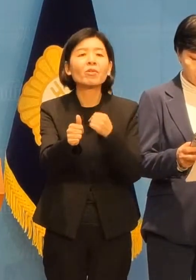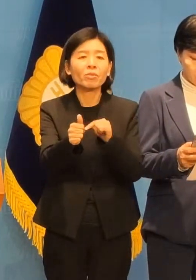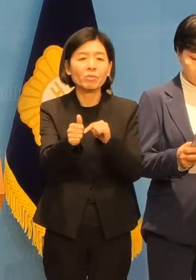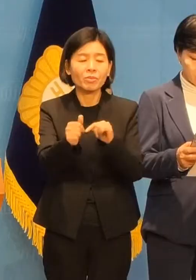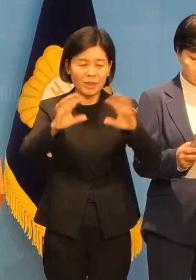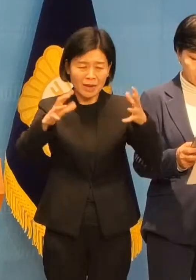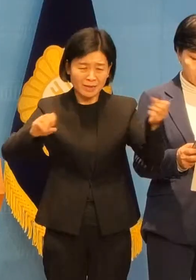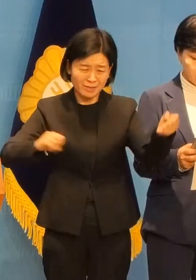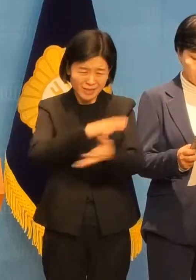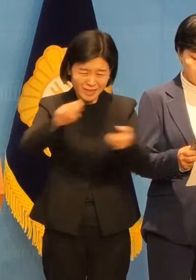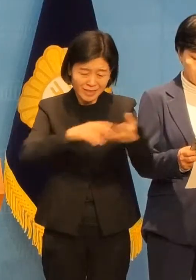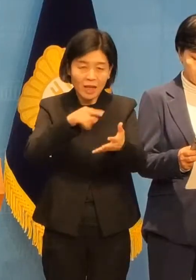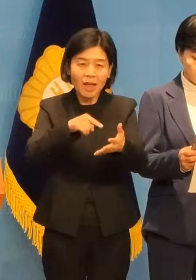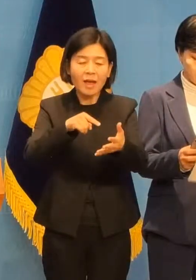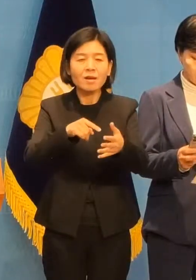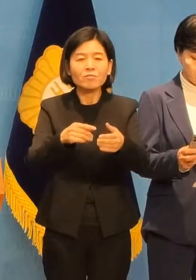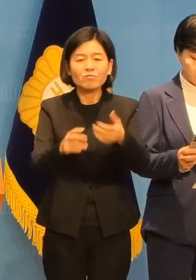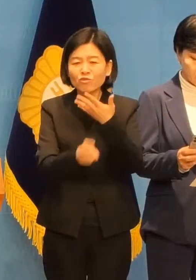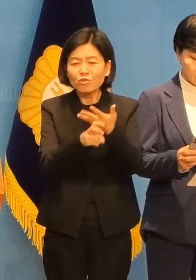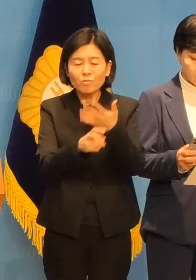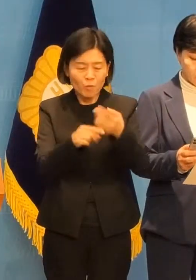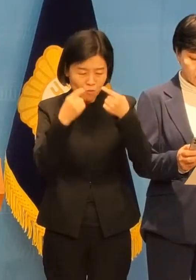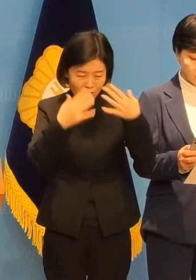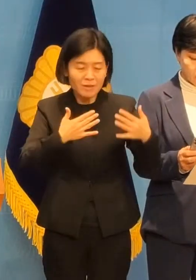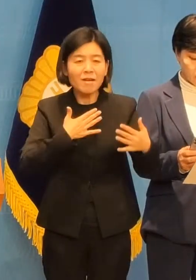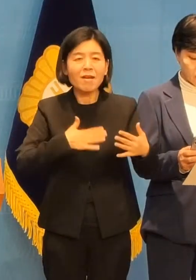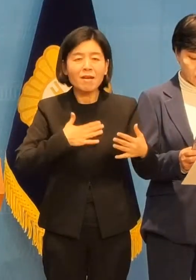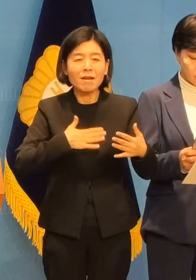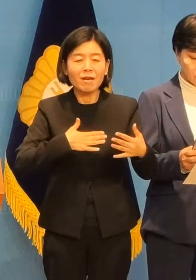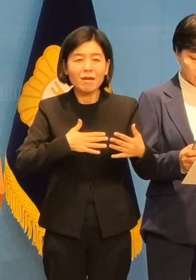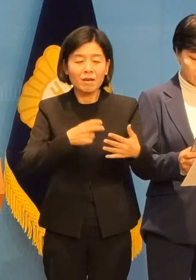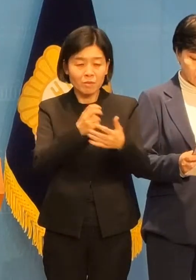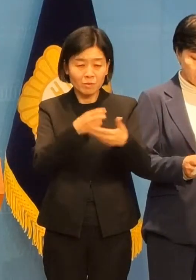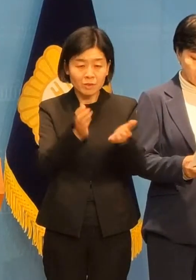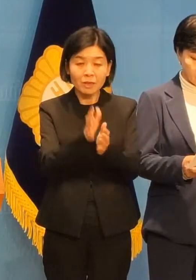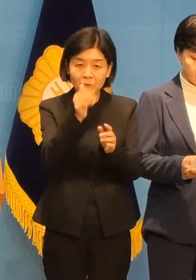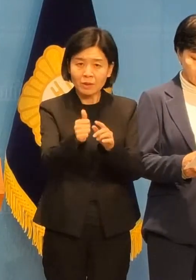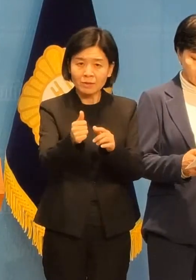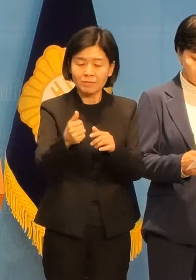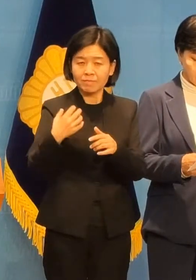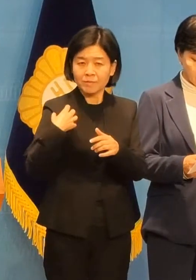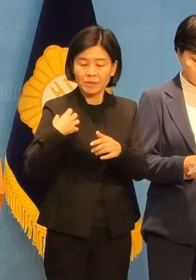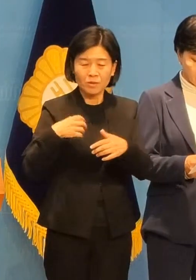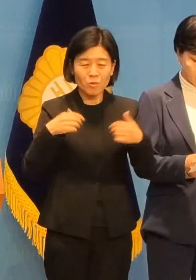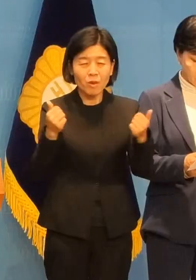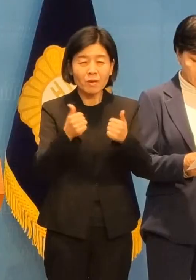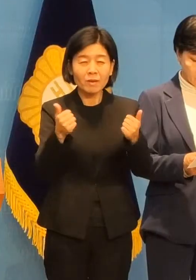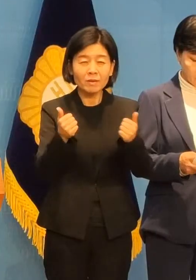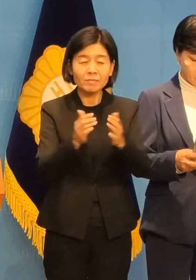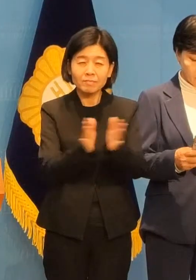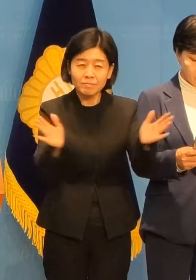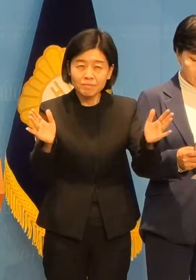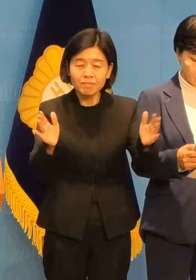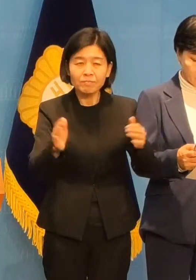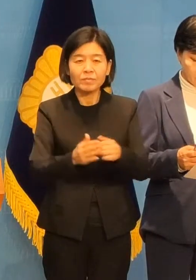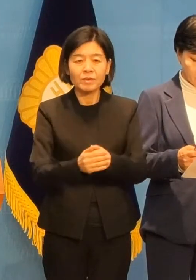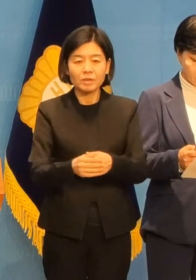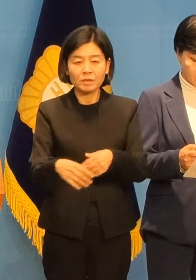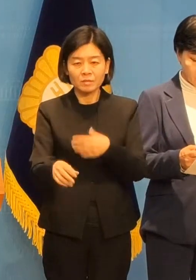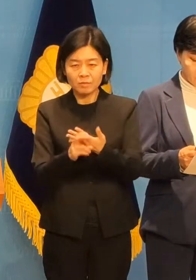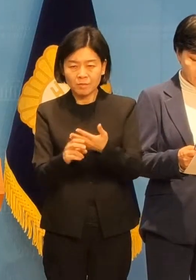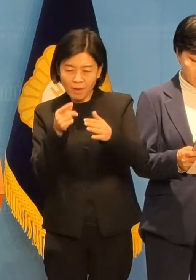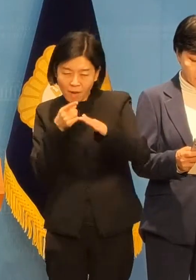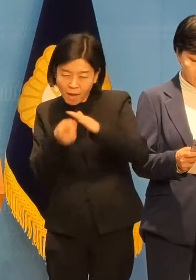것을 잘 알고 있는 법무부 장관이라는 위치에서 회의를 개최하고 그리고 계엄의 정당성